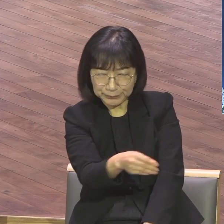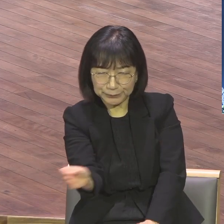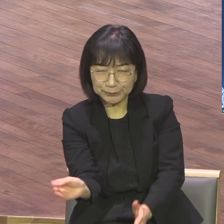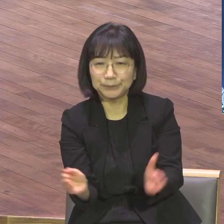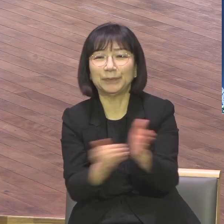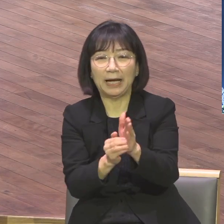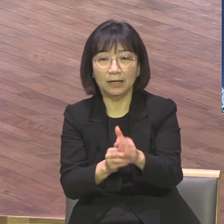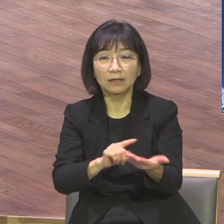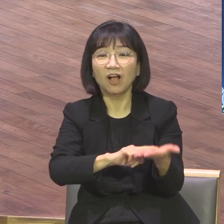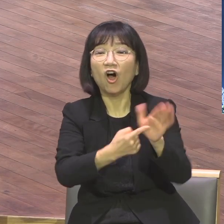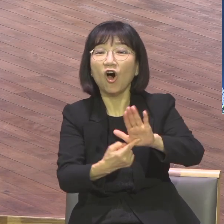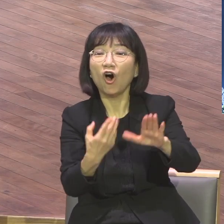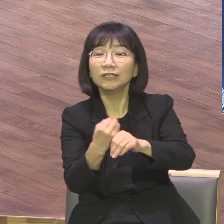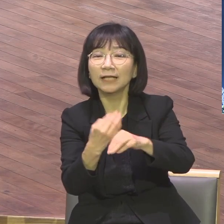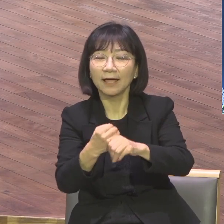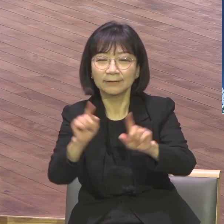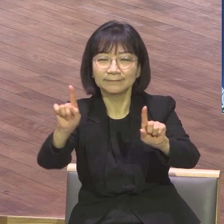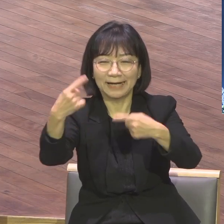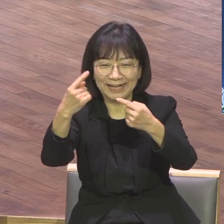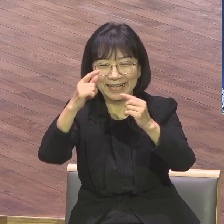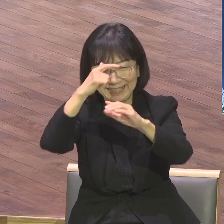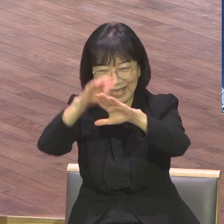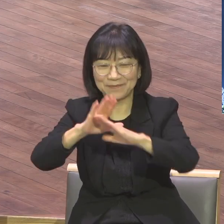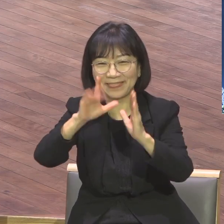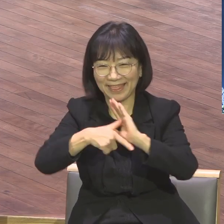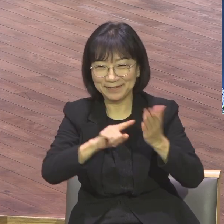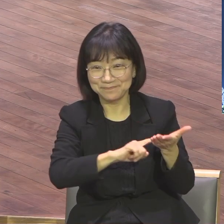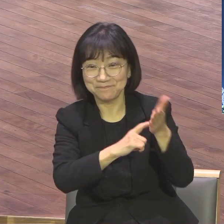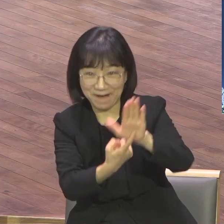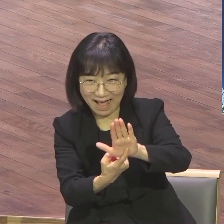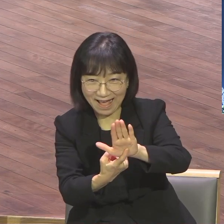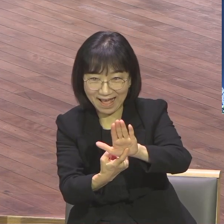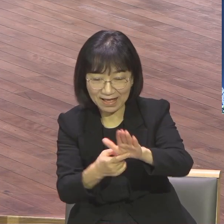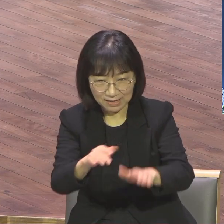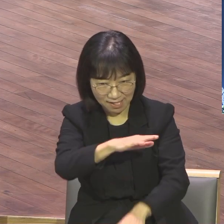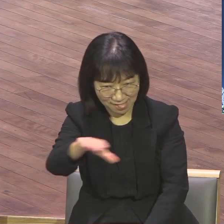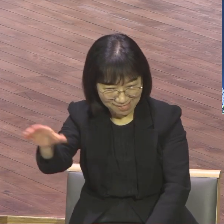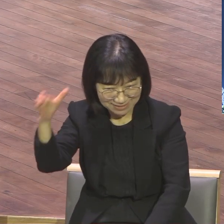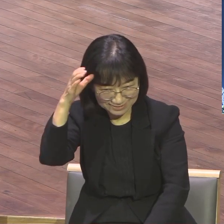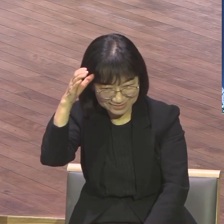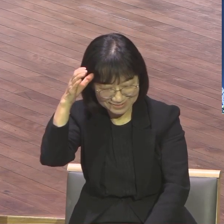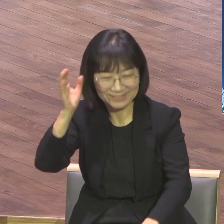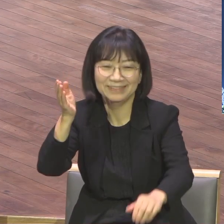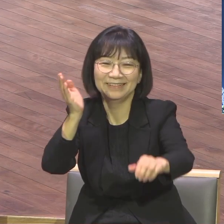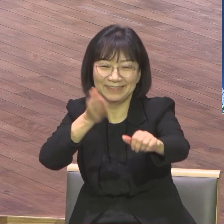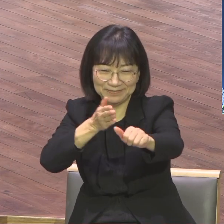공개는 언제 하느냐? 송군 역시 예배 때 합니다. 기대하시라 개봉박도.